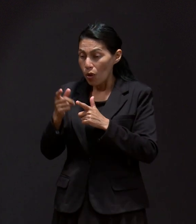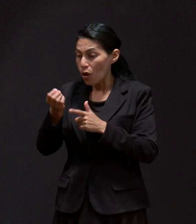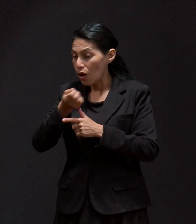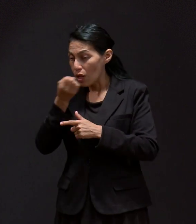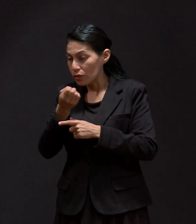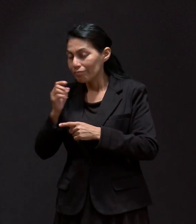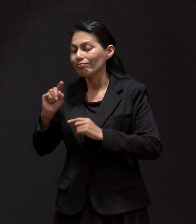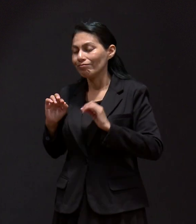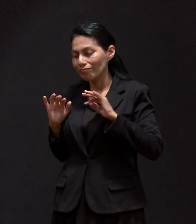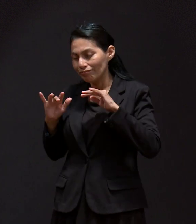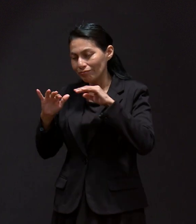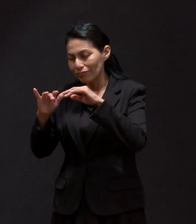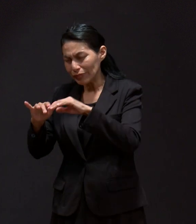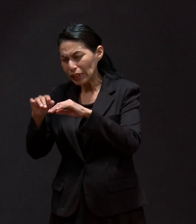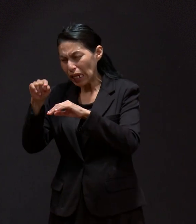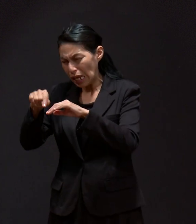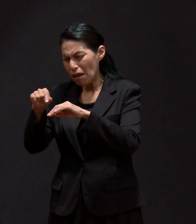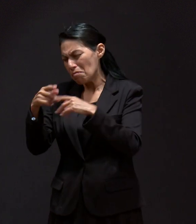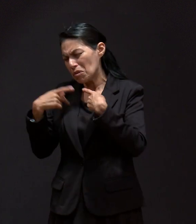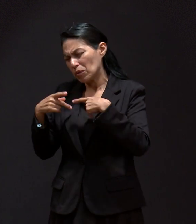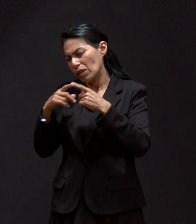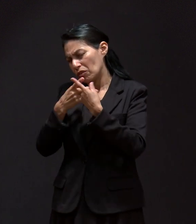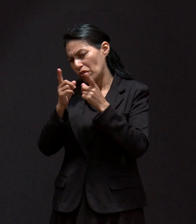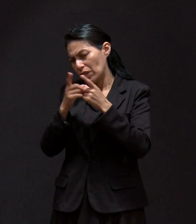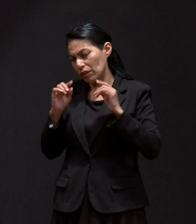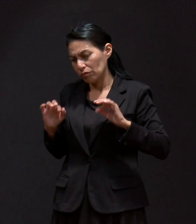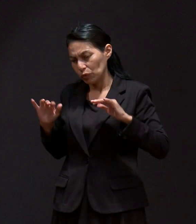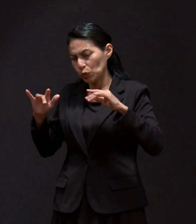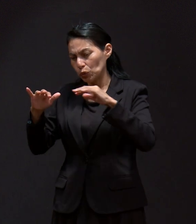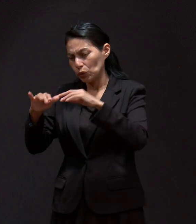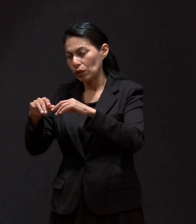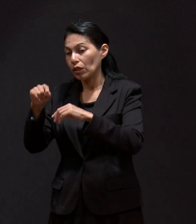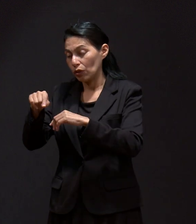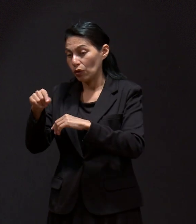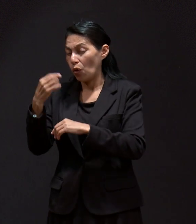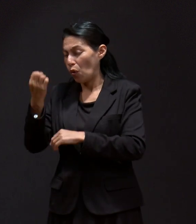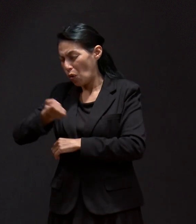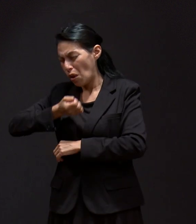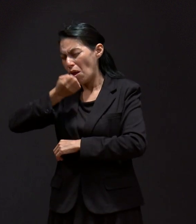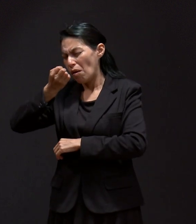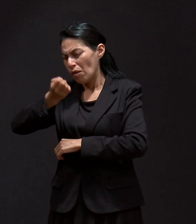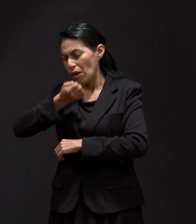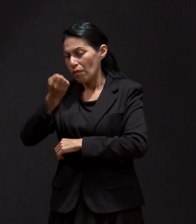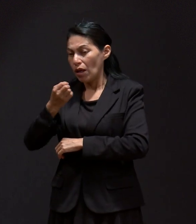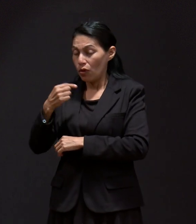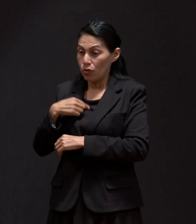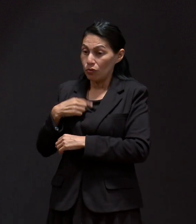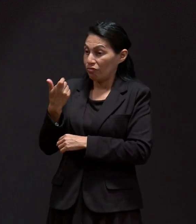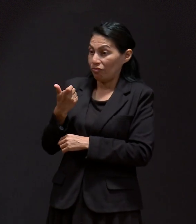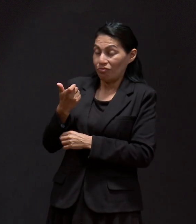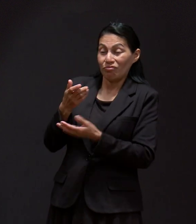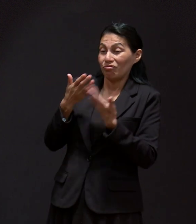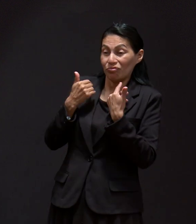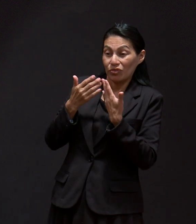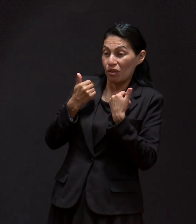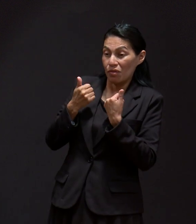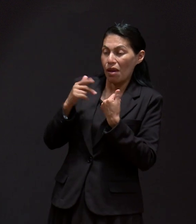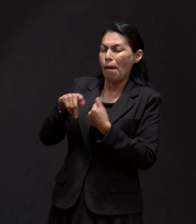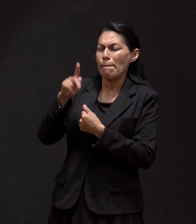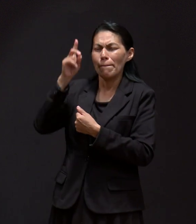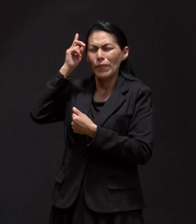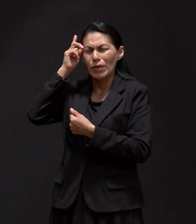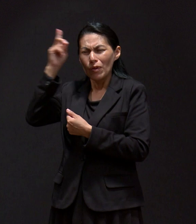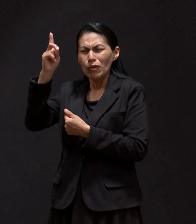necesidades nuestros problemas y bueno yo fui una estudiante con necesidades económicas pero dios